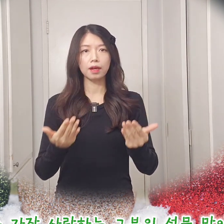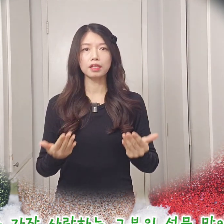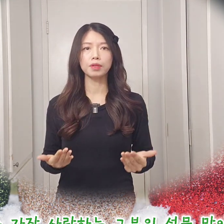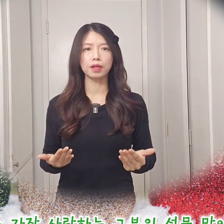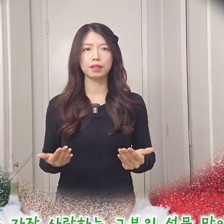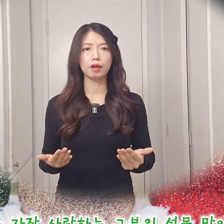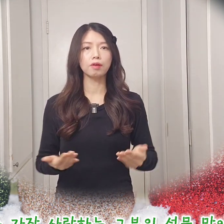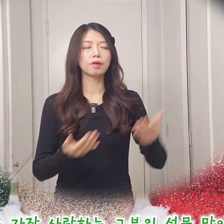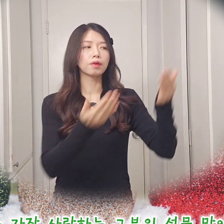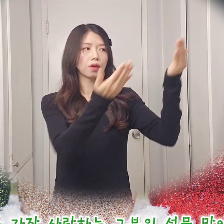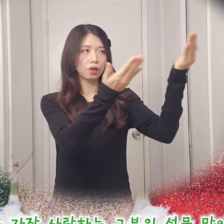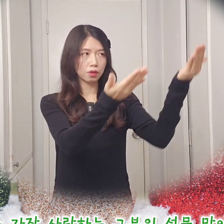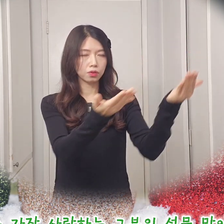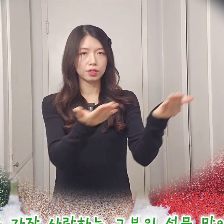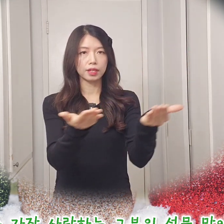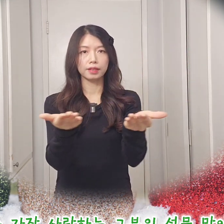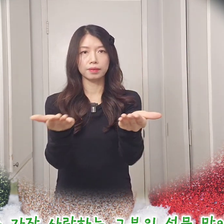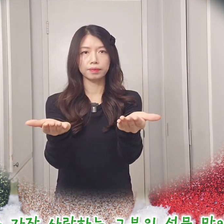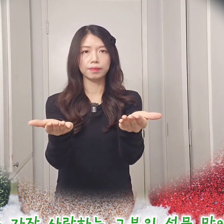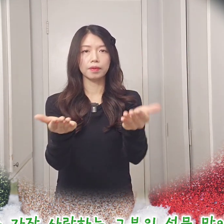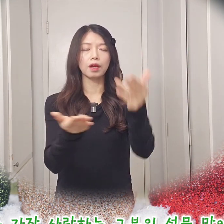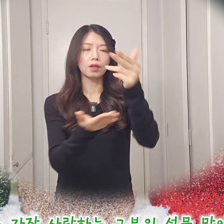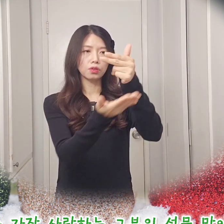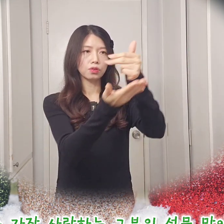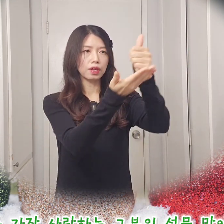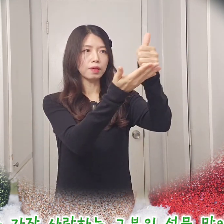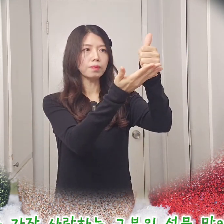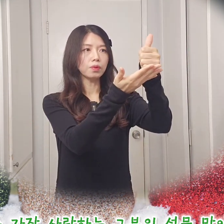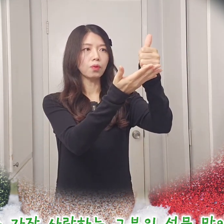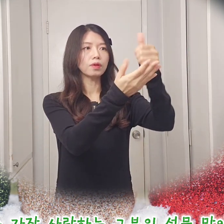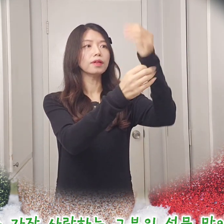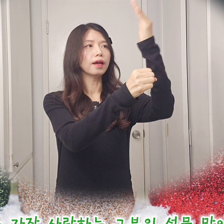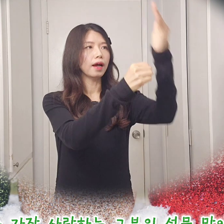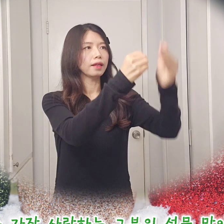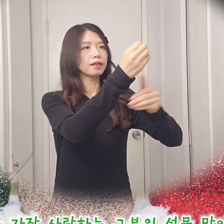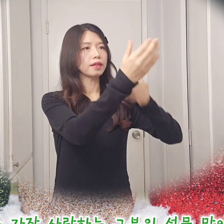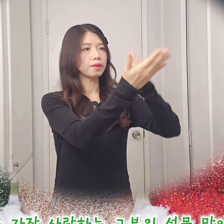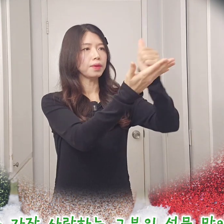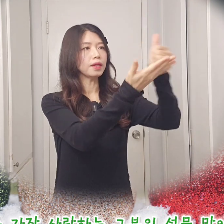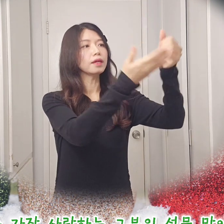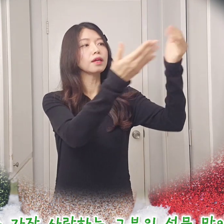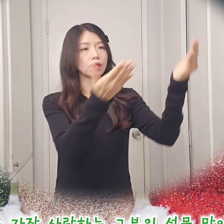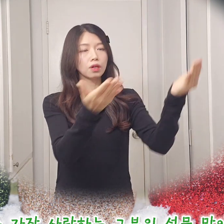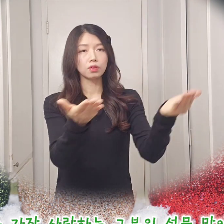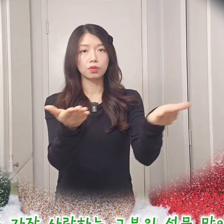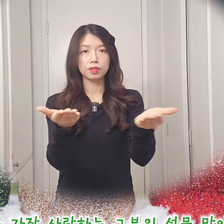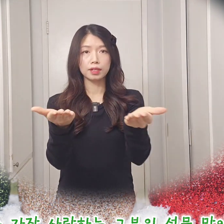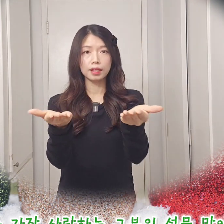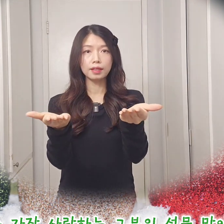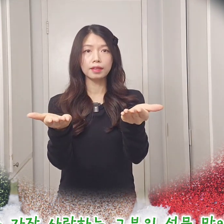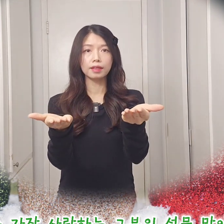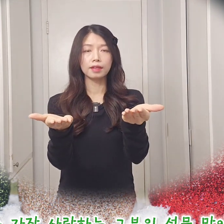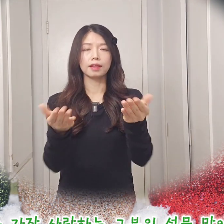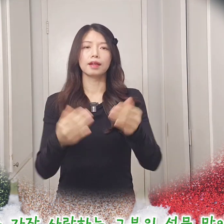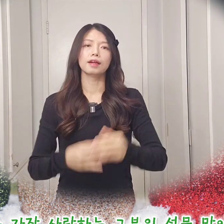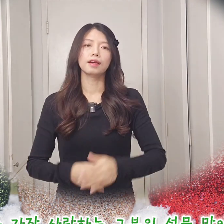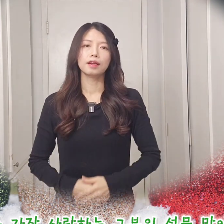하시면 되겠죠. 주신. 주님 혹은 하나님이 주신